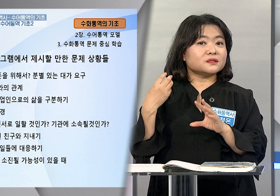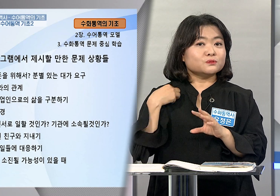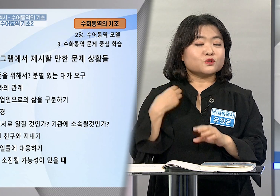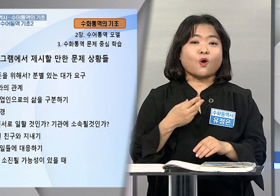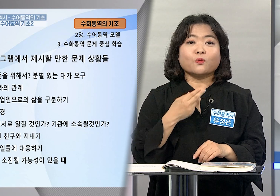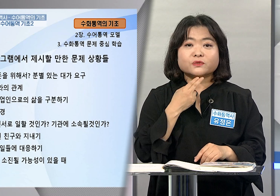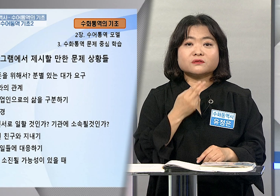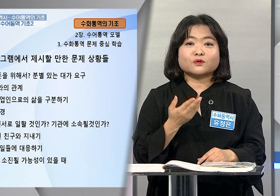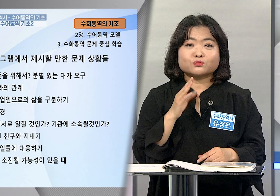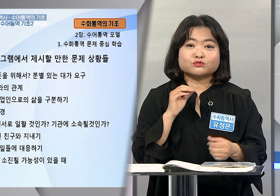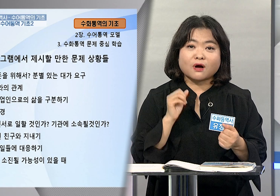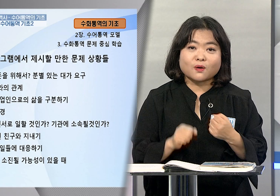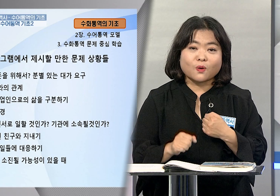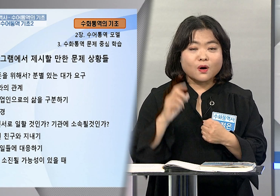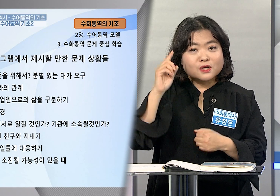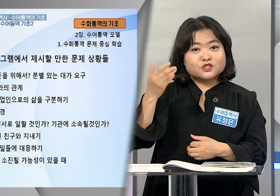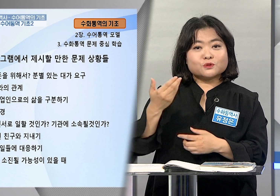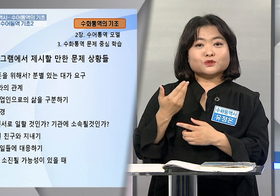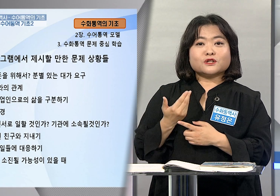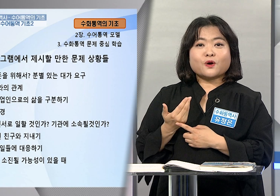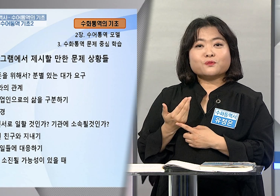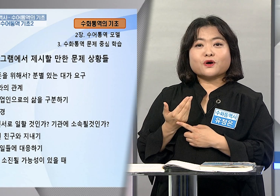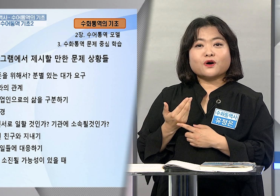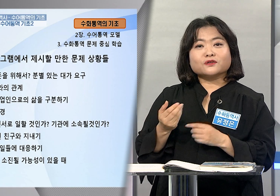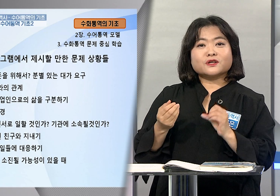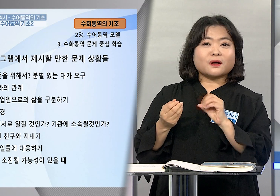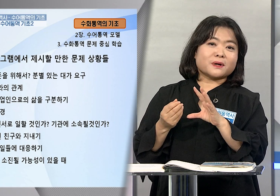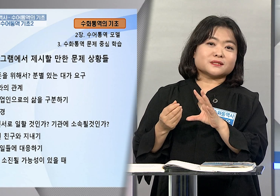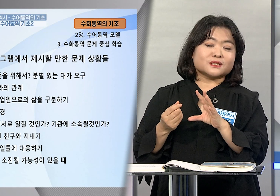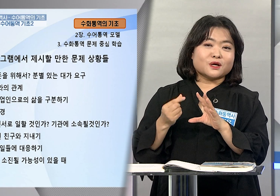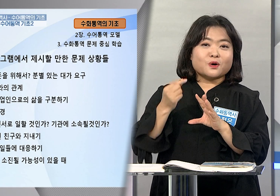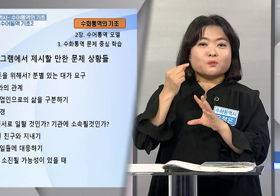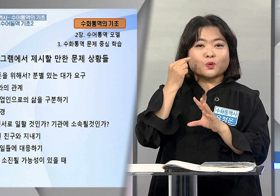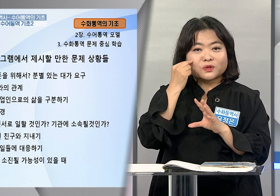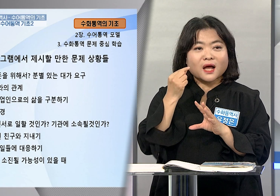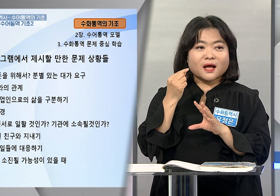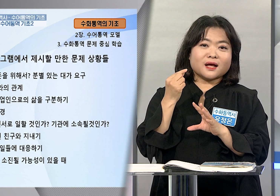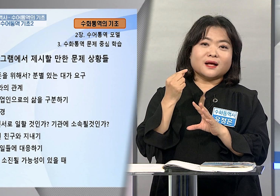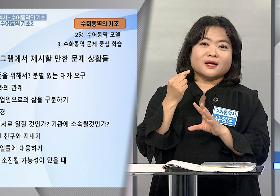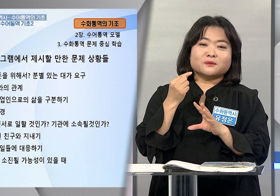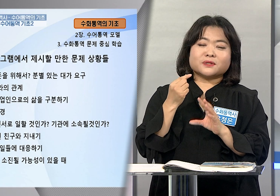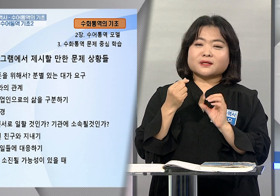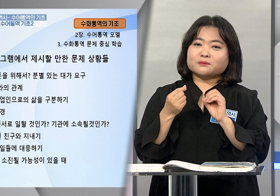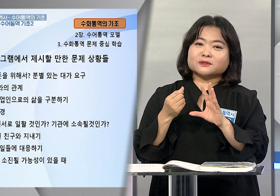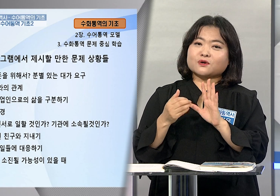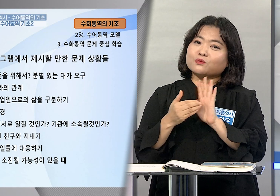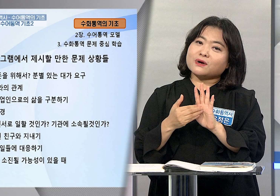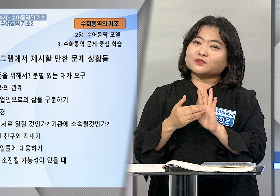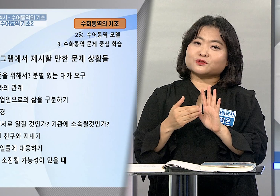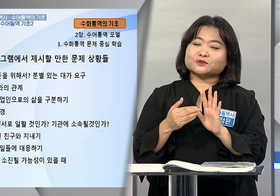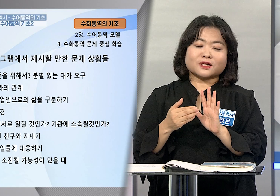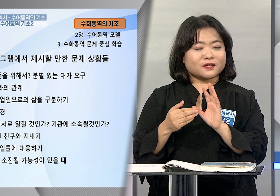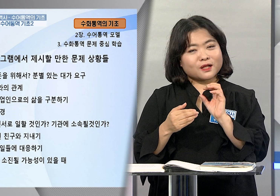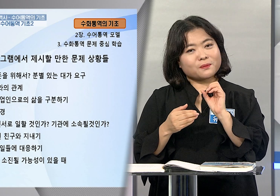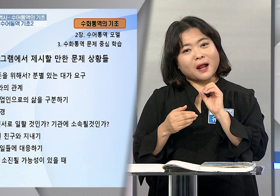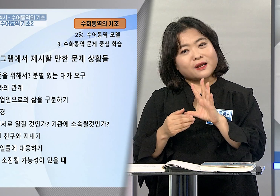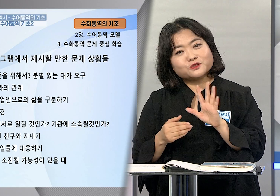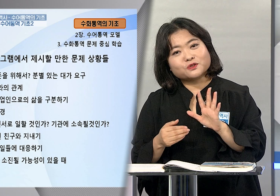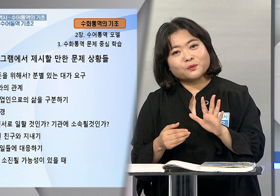의무가 없는데도 불구하고 질문을 해오면 대답하지 못할 대답을 대답을 안 할 수가